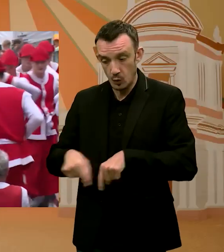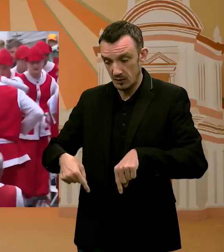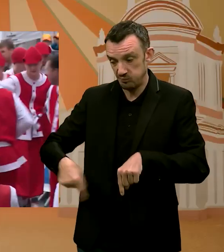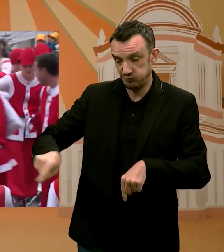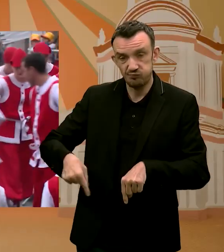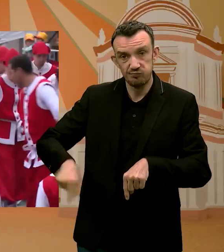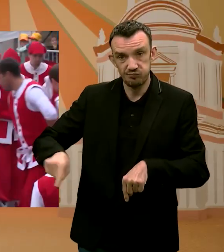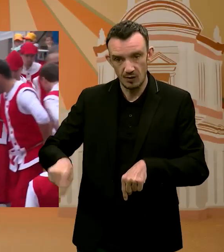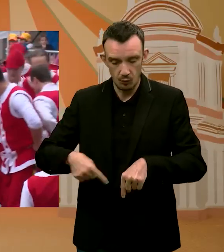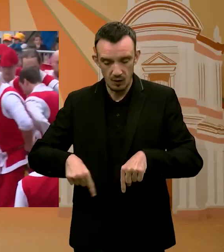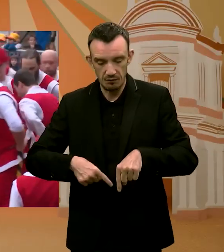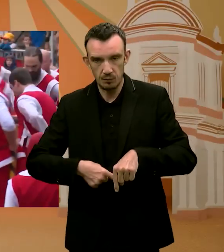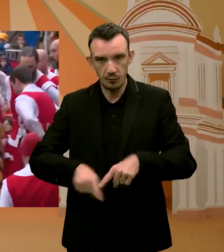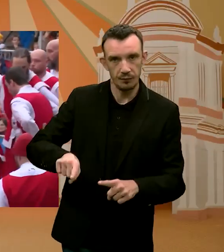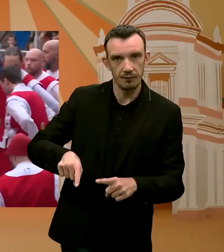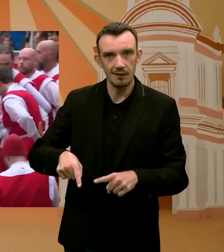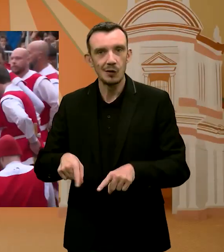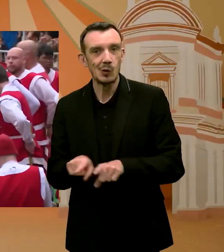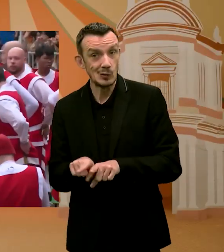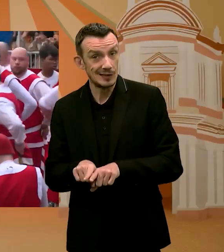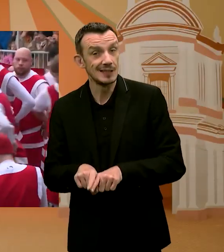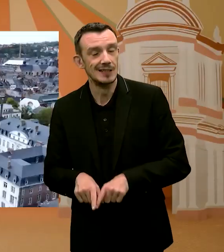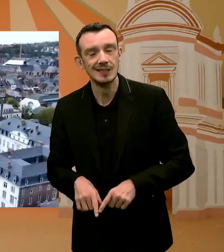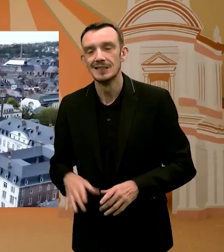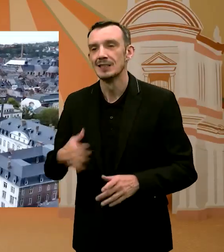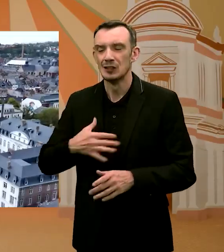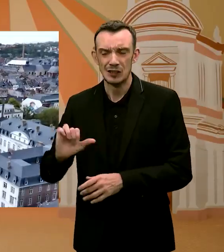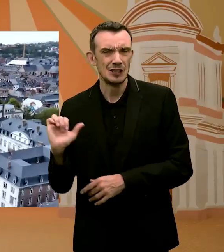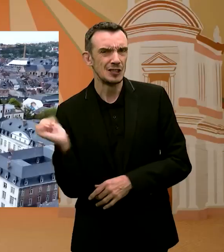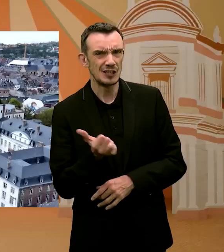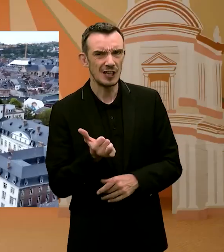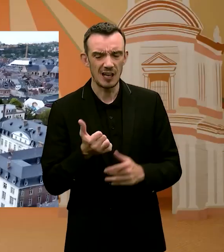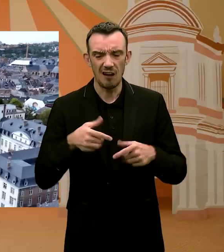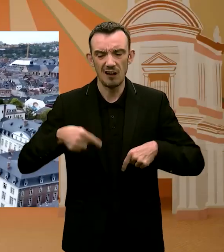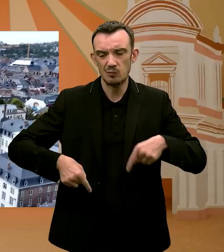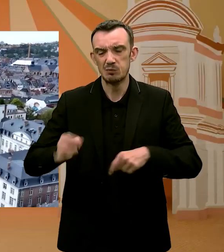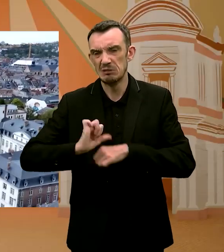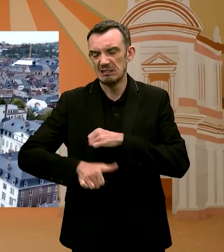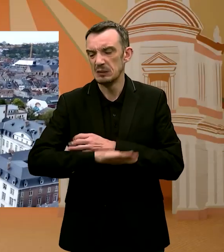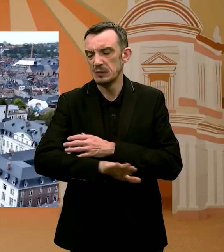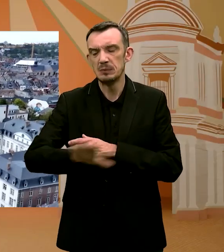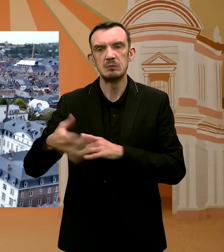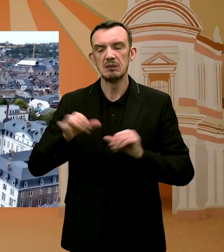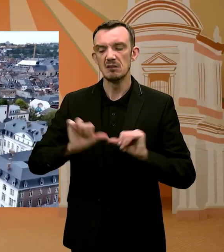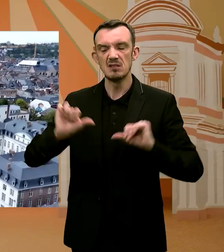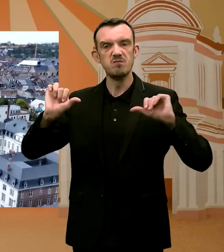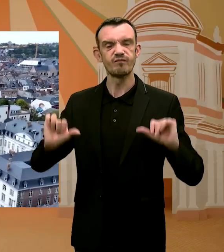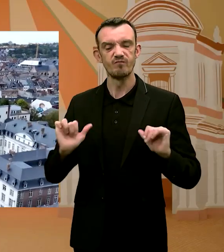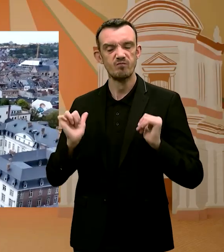et faire perdre l'équilibre. Chaque chasseur a son style, mais un échasseur qui a une grande carrure, c'était mon cas, je pense qu'Alice combat aussi comme ça, on va utiliser notre